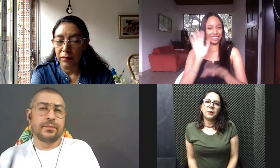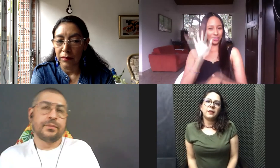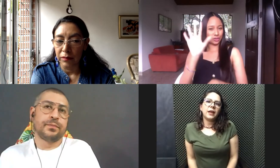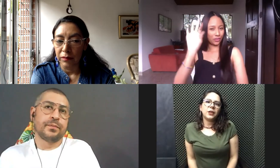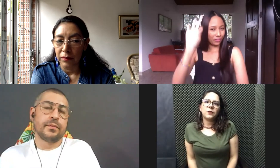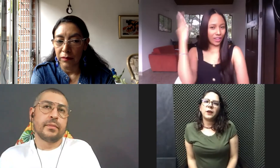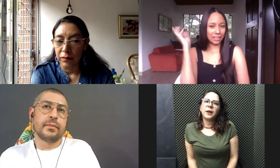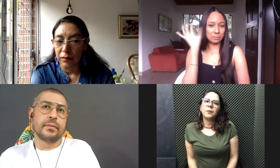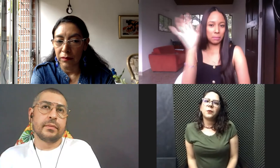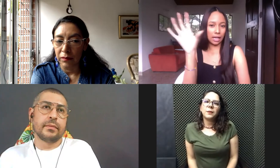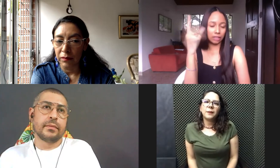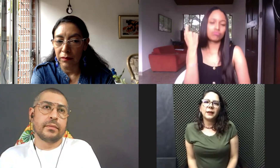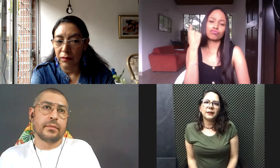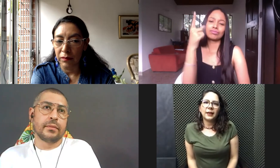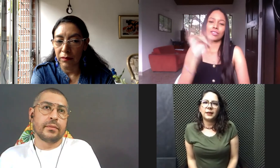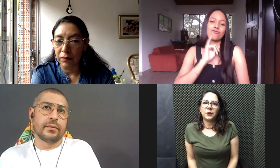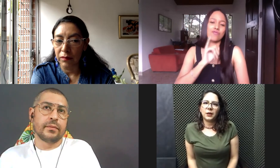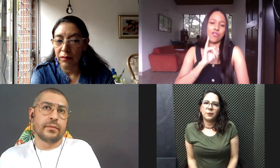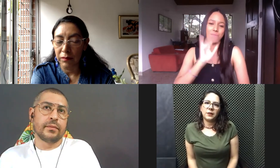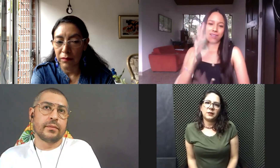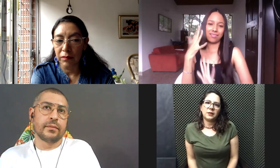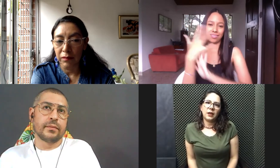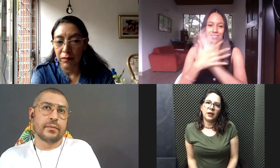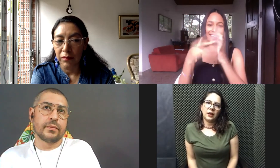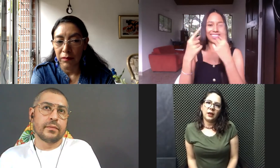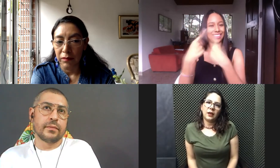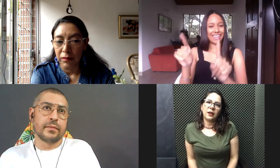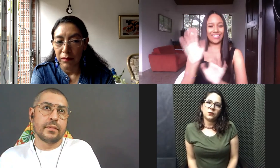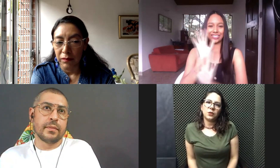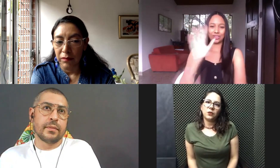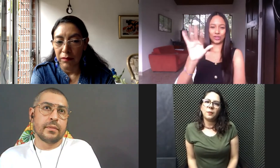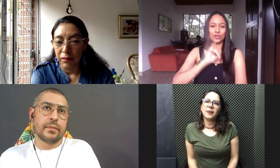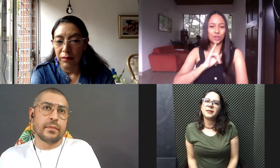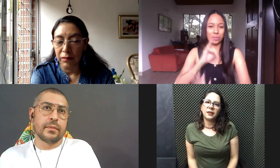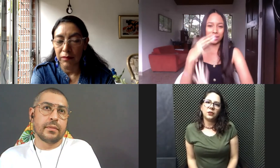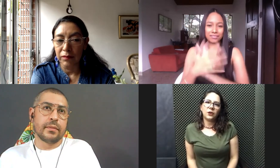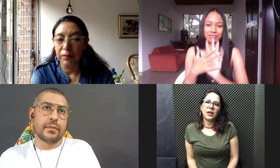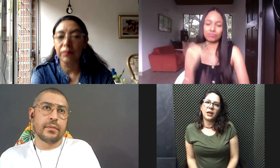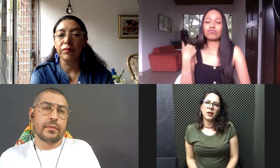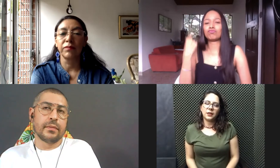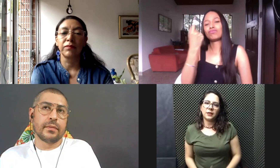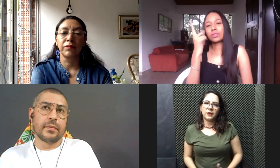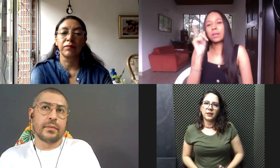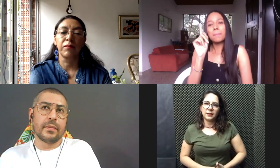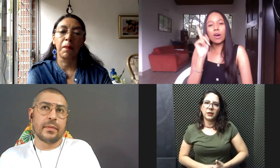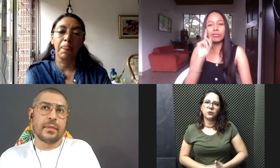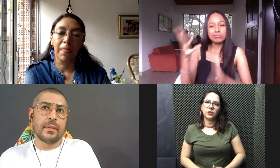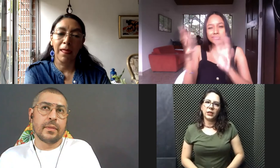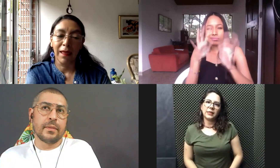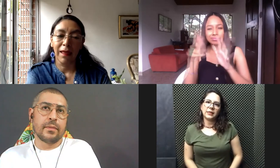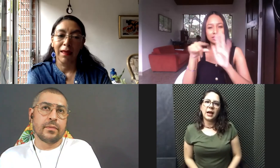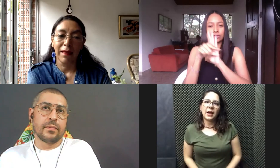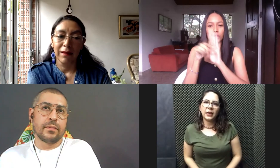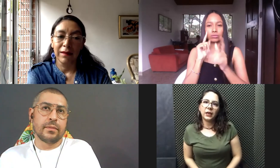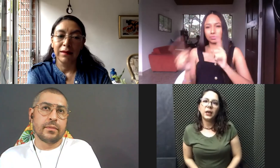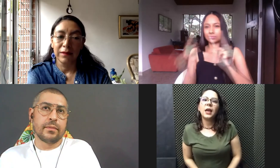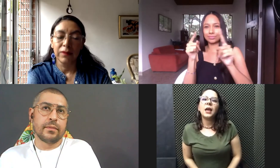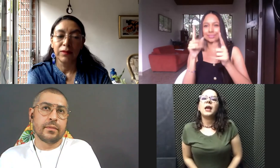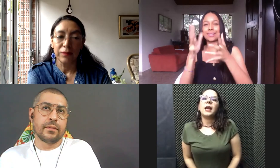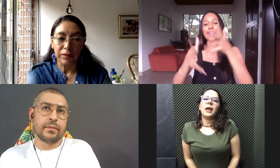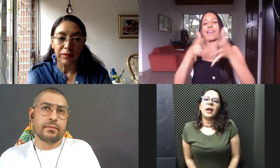para mí de hecho fue muy impactante porque pues es un idioma distinto, la lengua de señas francesa que se utiliza